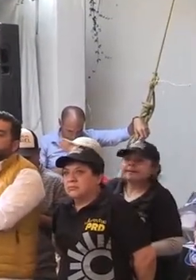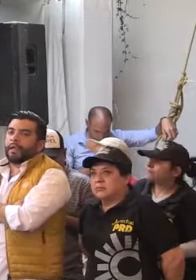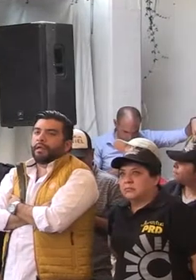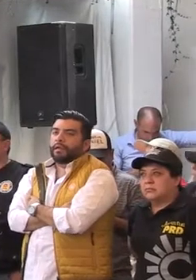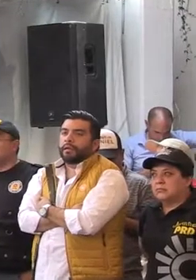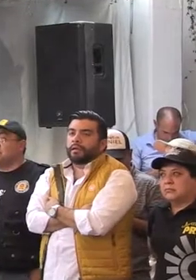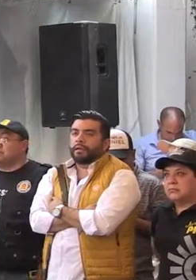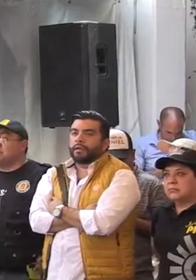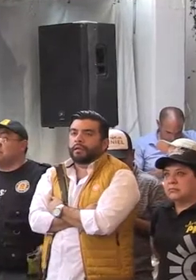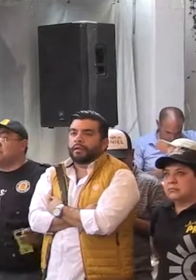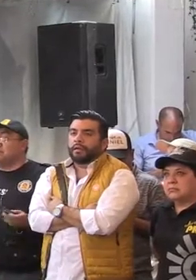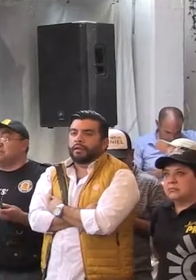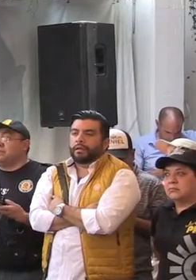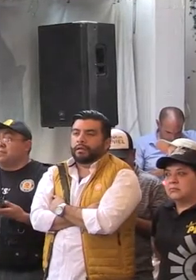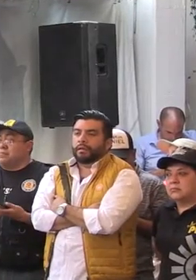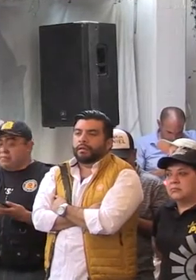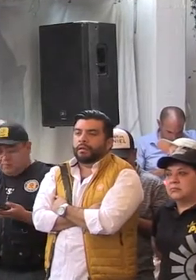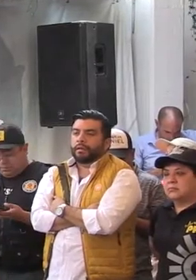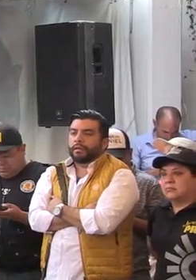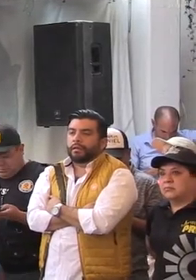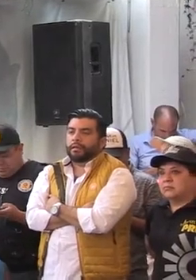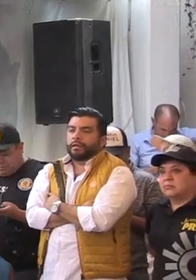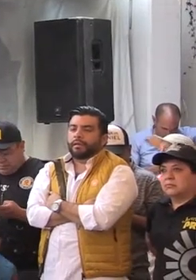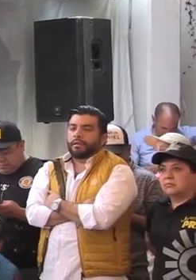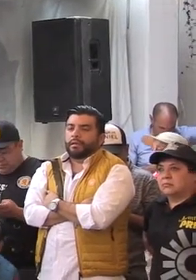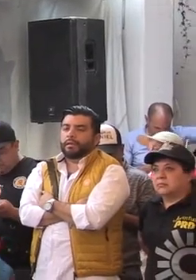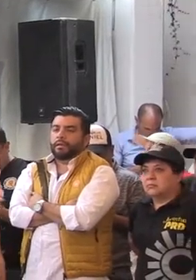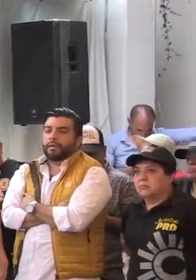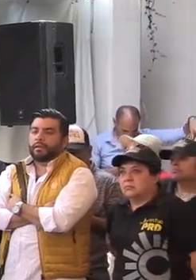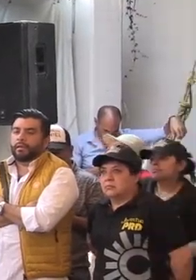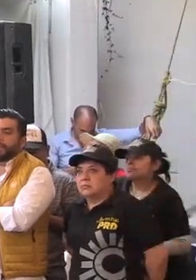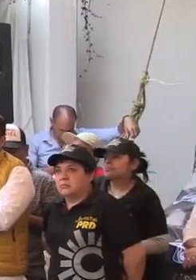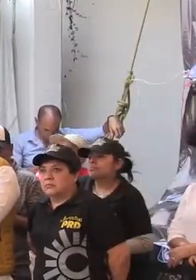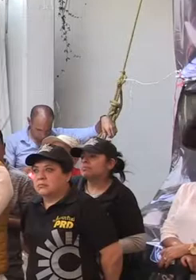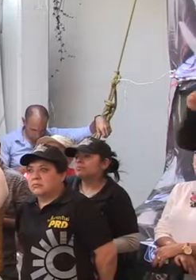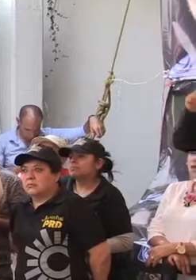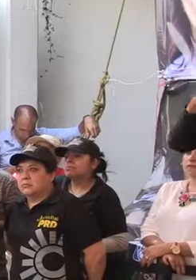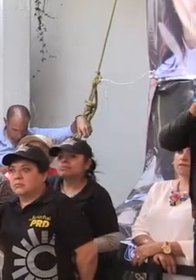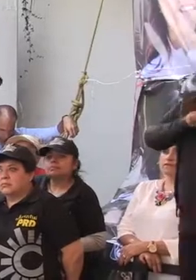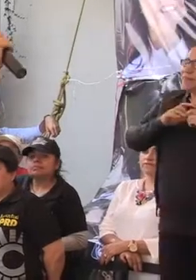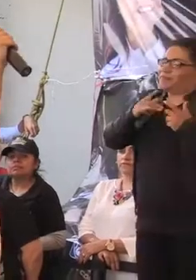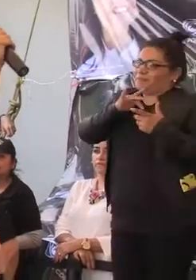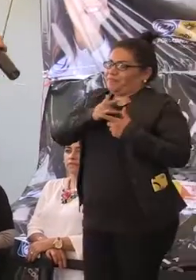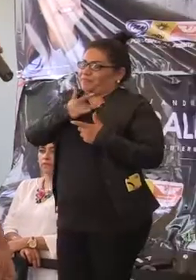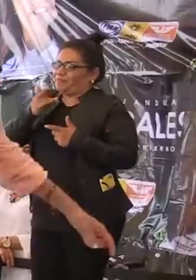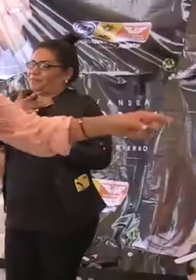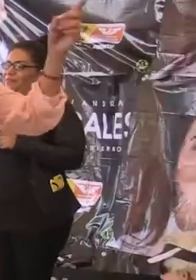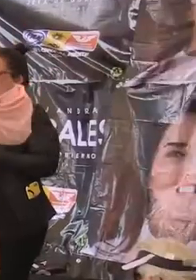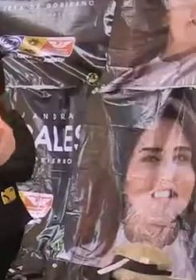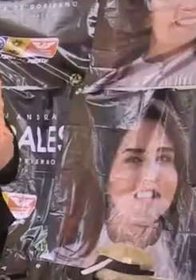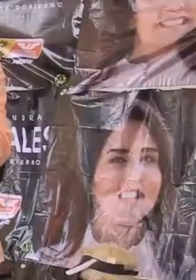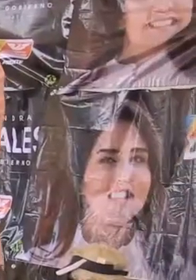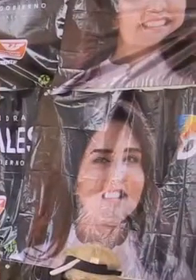¡Sí! ¿Pero sí de corazón? ¡Sí! ¿Sí de palabra? ¡Sí! Órale, vamos a entrarle con todo,